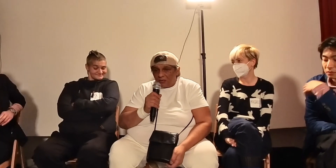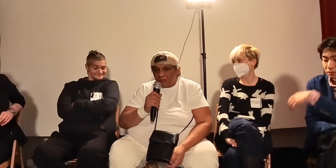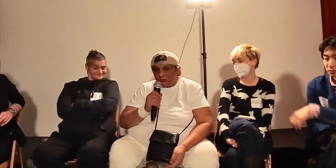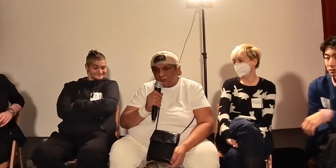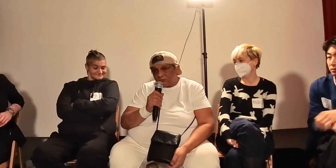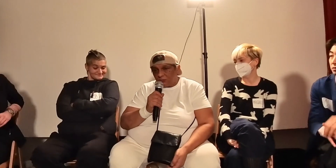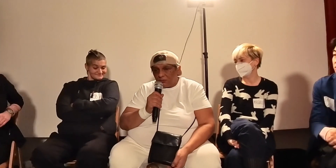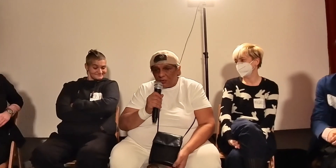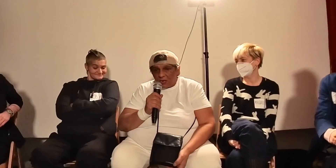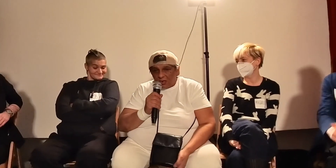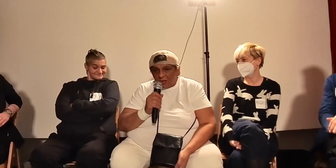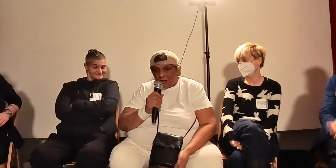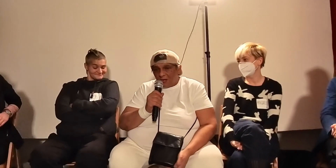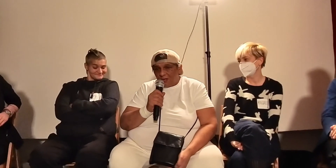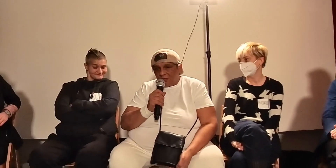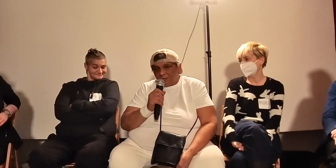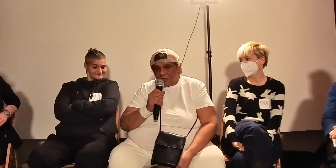a